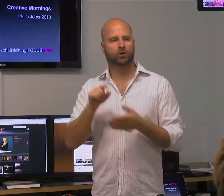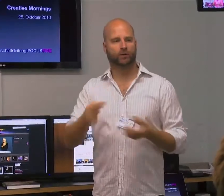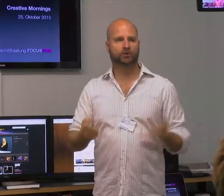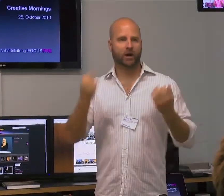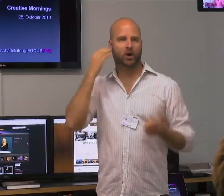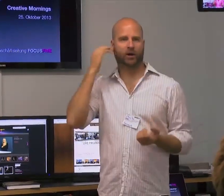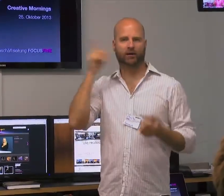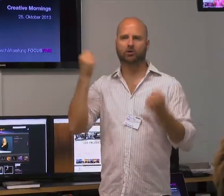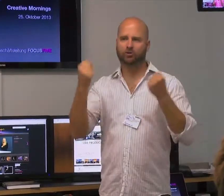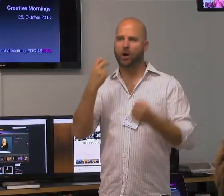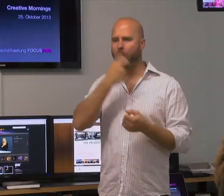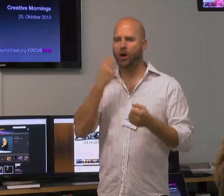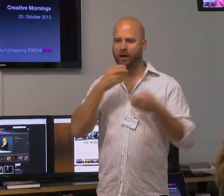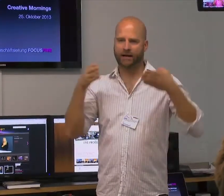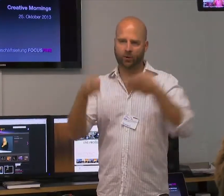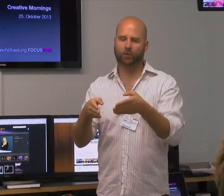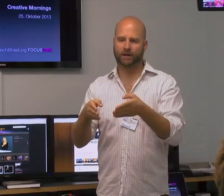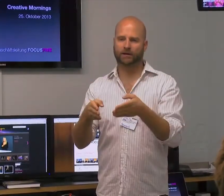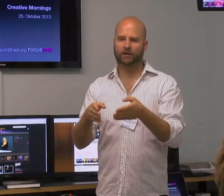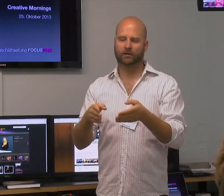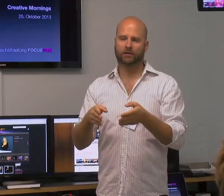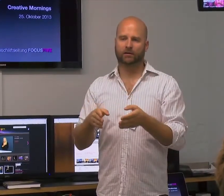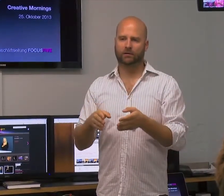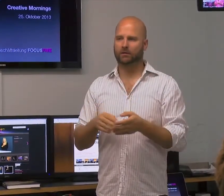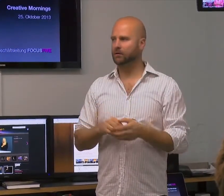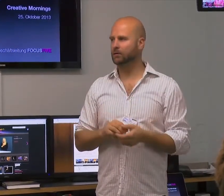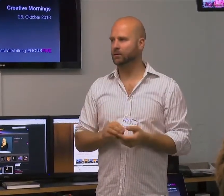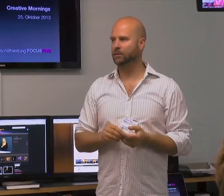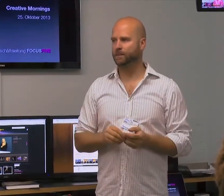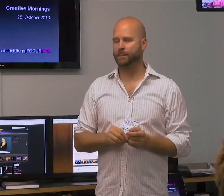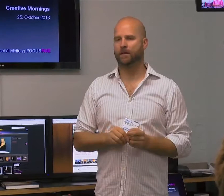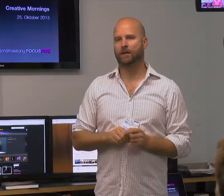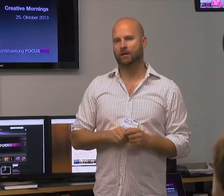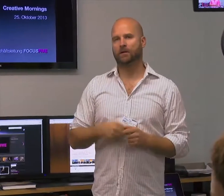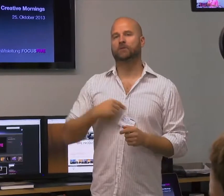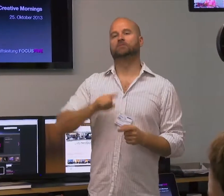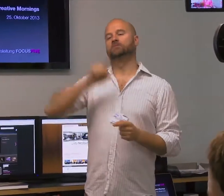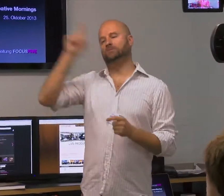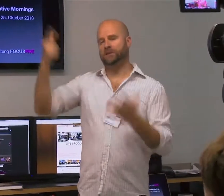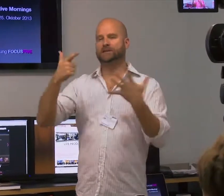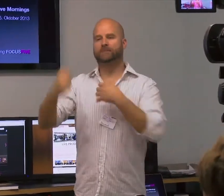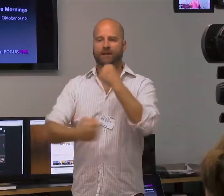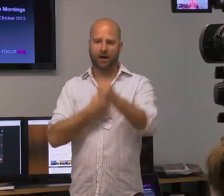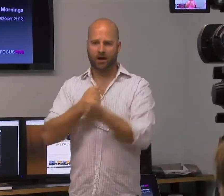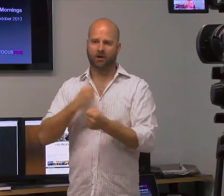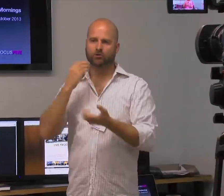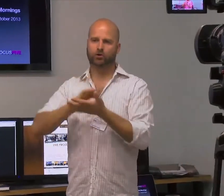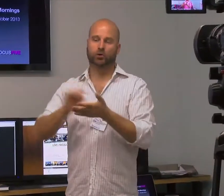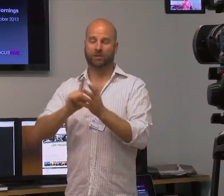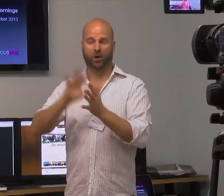mich ausgewählt. Die ist eigentlich für Schwerhörige, genau, aber auch lautsprachlich orientiert. Und da war ich dann 7 Jahre